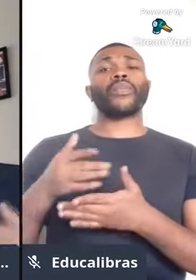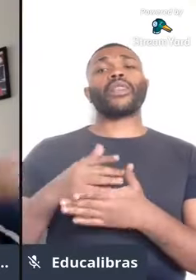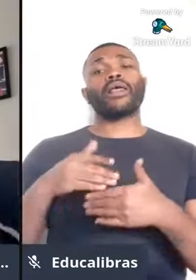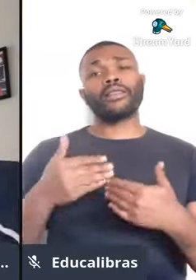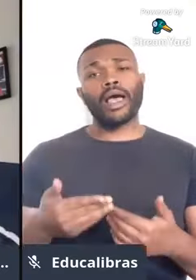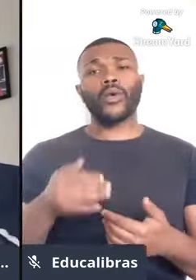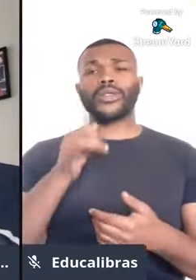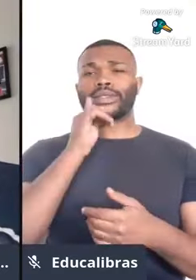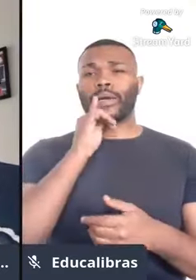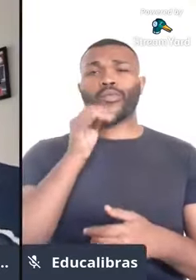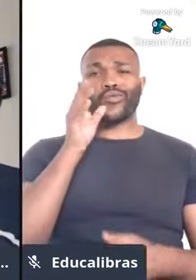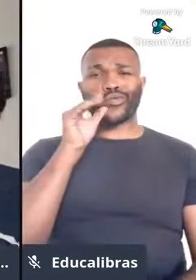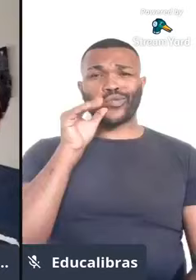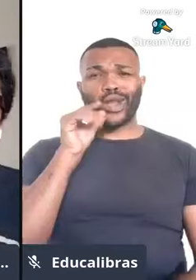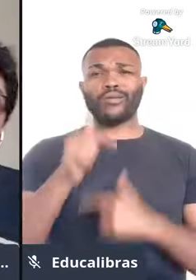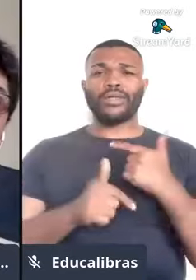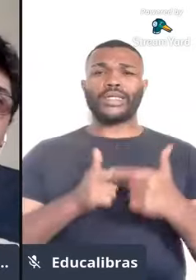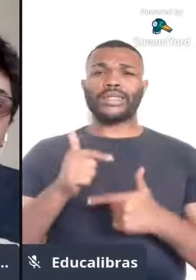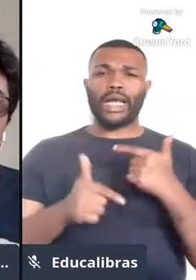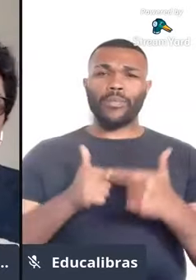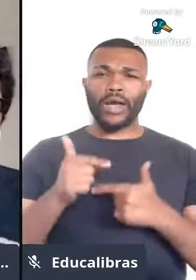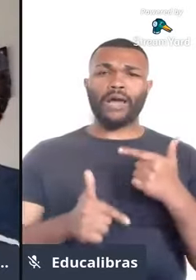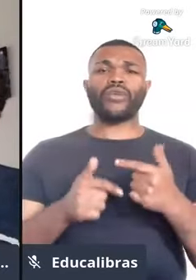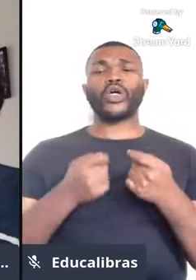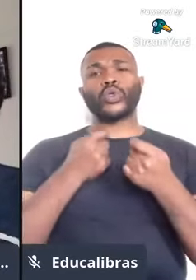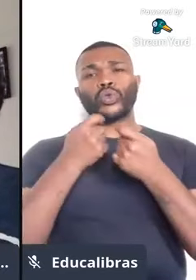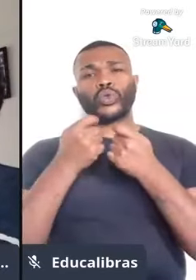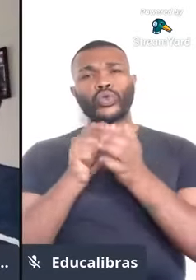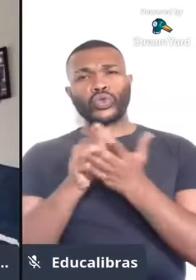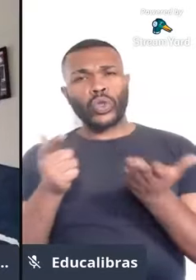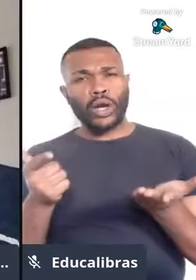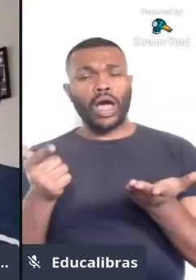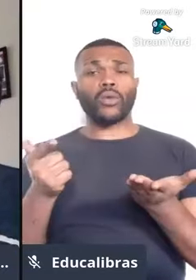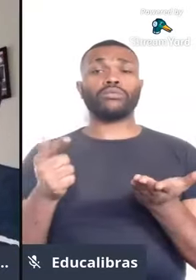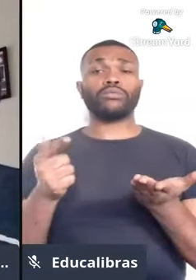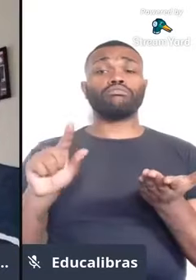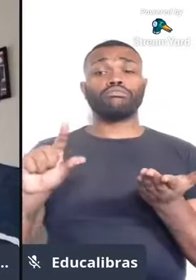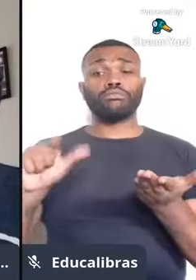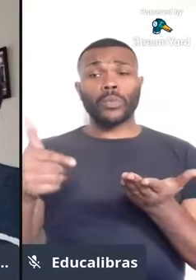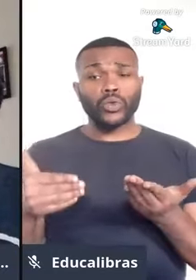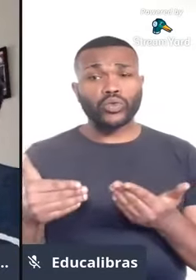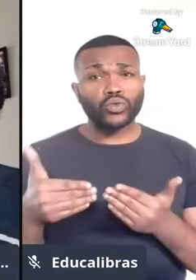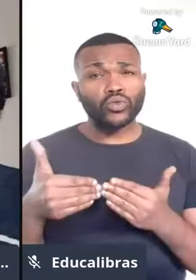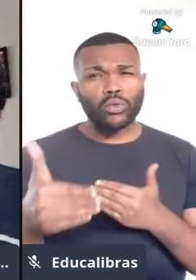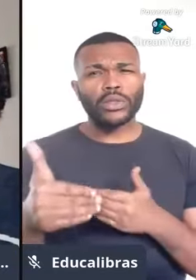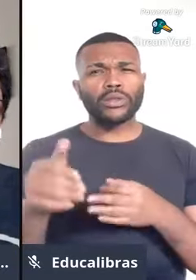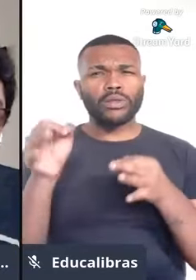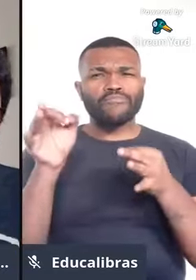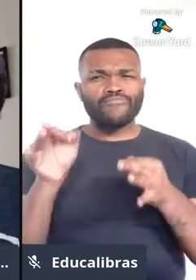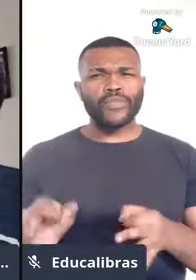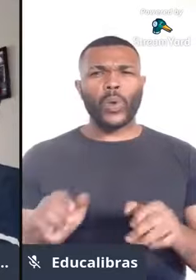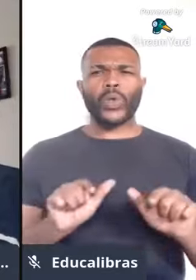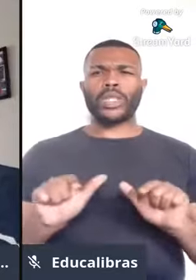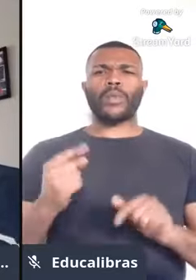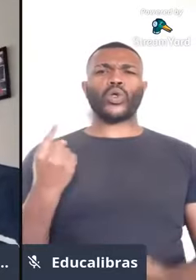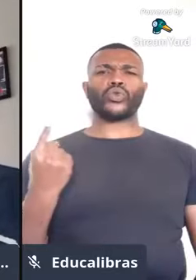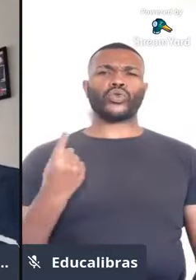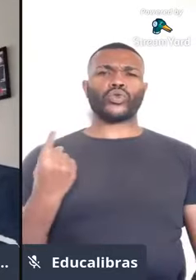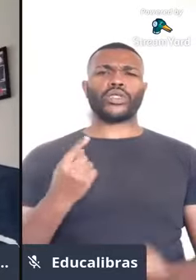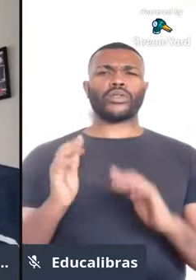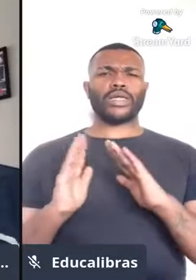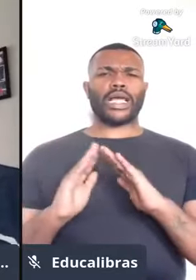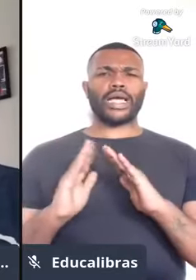tarefas, trabalhava um certo período do dia no jornal e tal. Quando eu comecei a trabalhar sozinho em casa, aqui em